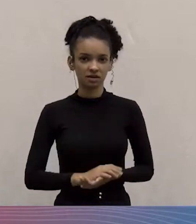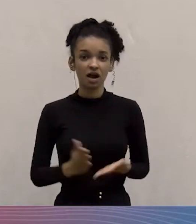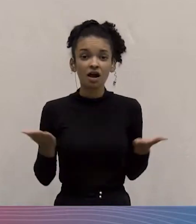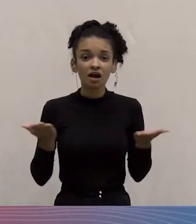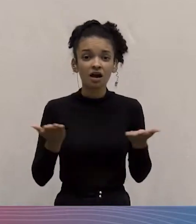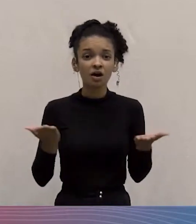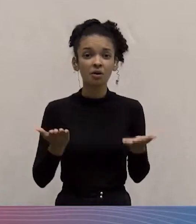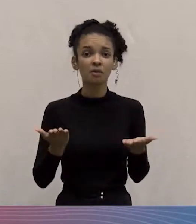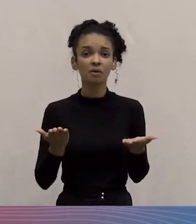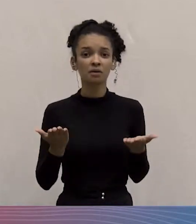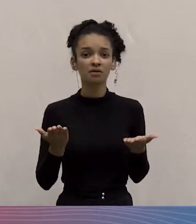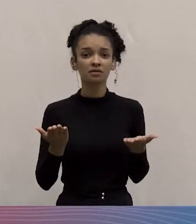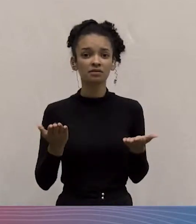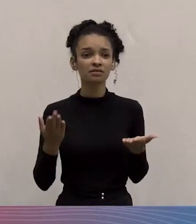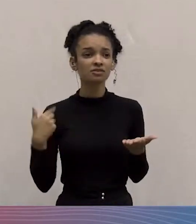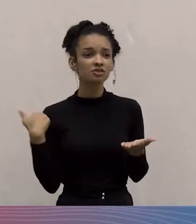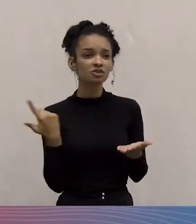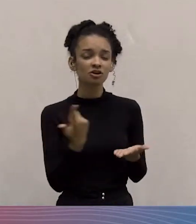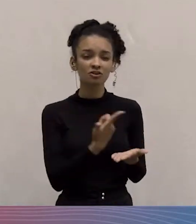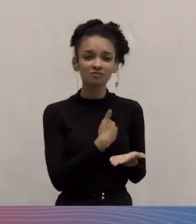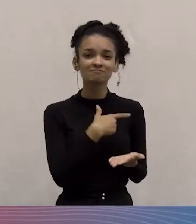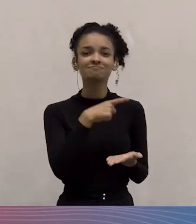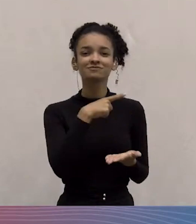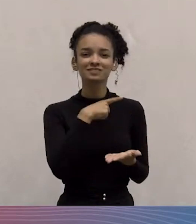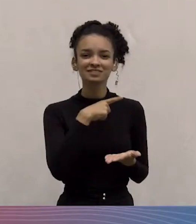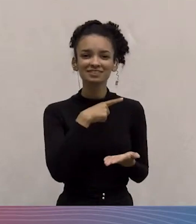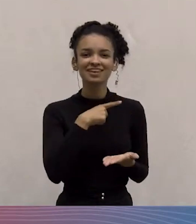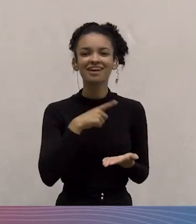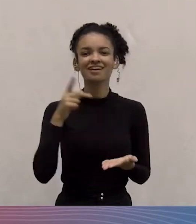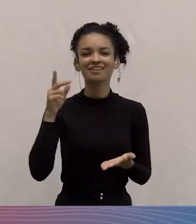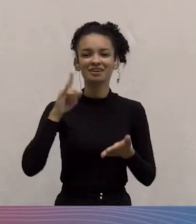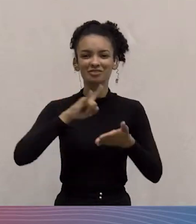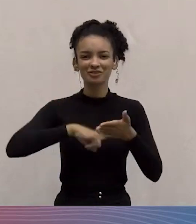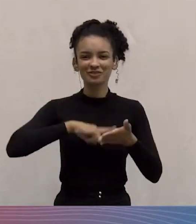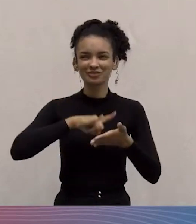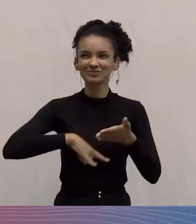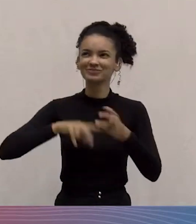Agora, irmãos, todos nós temos um passaporte do reino dos céus.